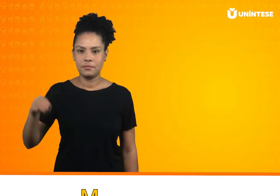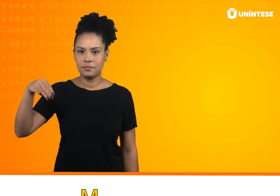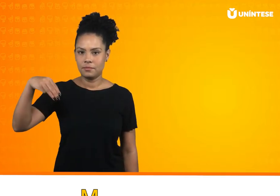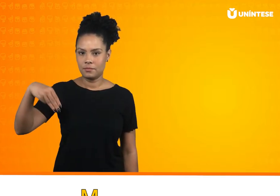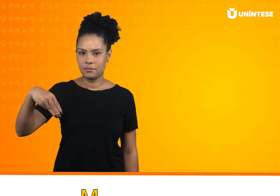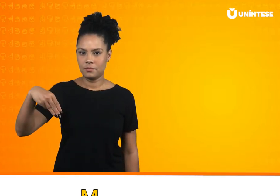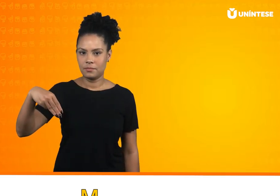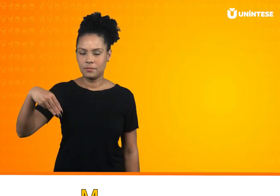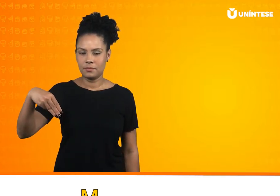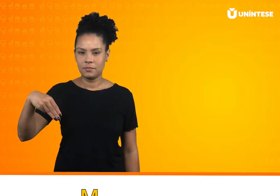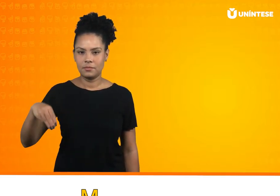M,